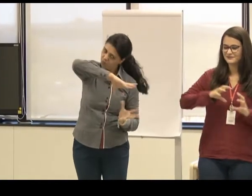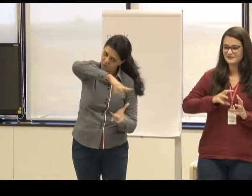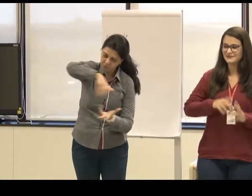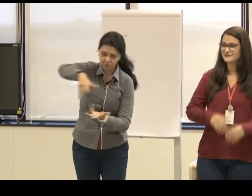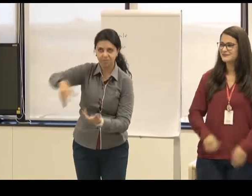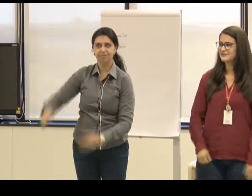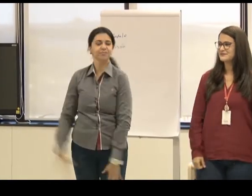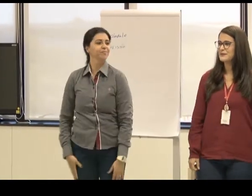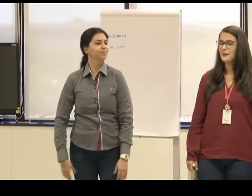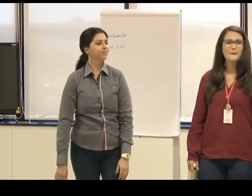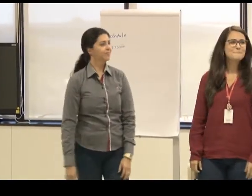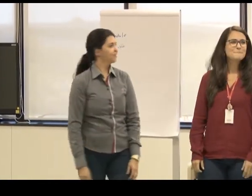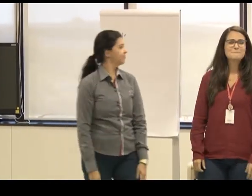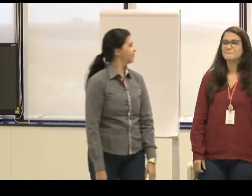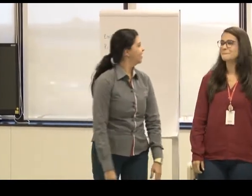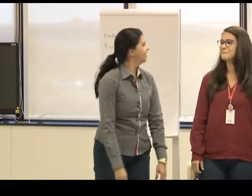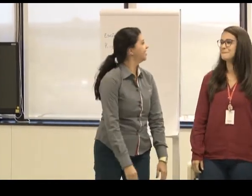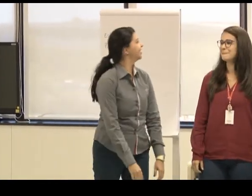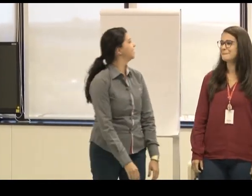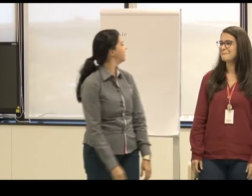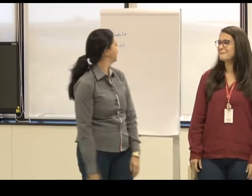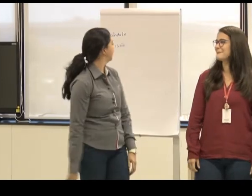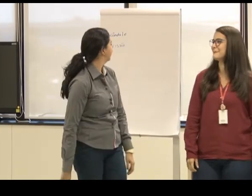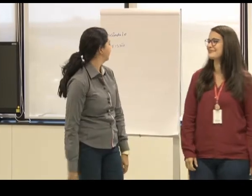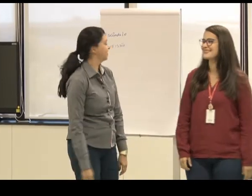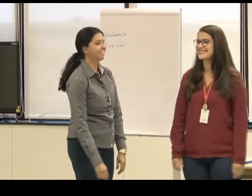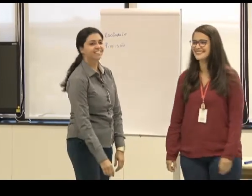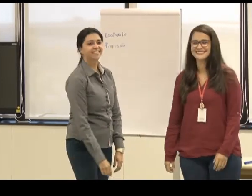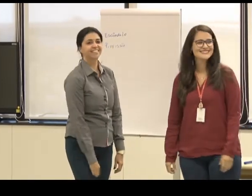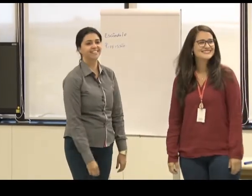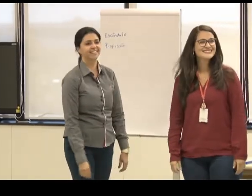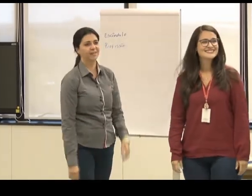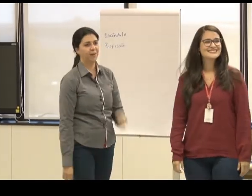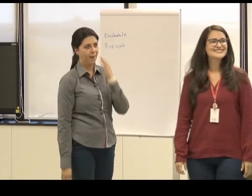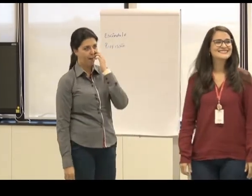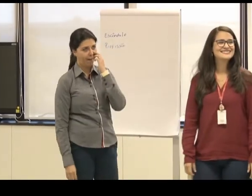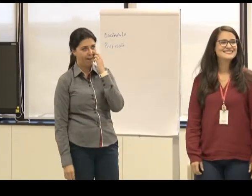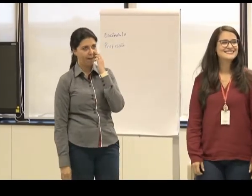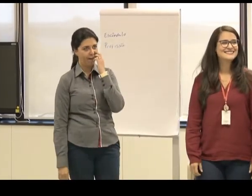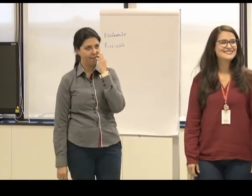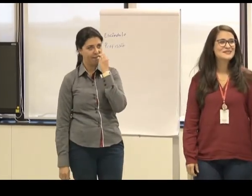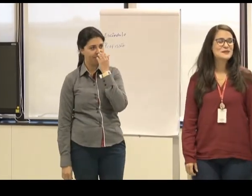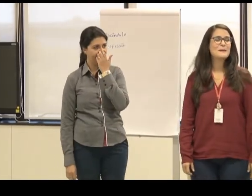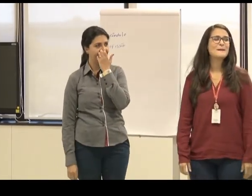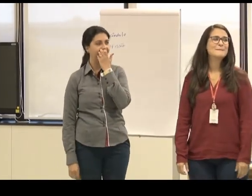Quem é que é close caption aqui? É o ser humano. O ser humano é close caption, é daquelas adivinha. Vai.